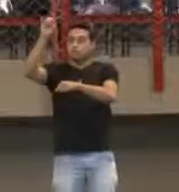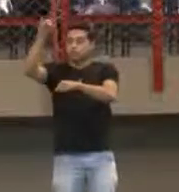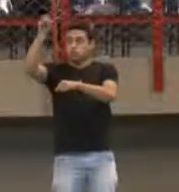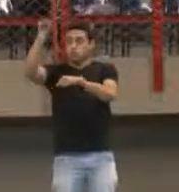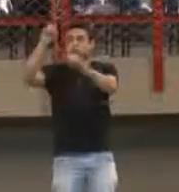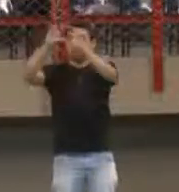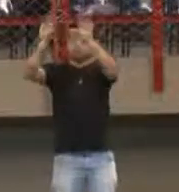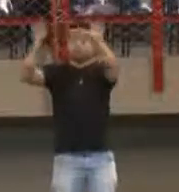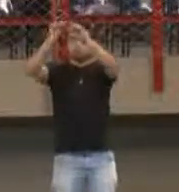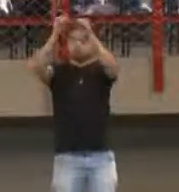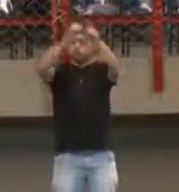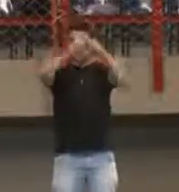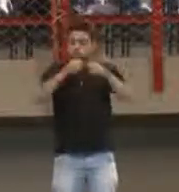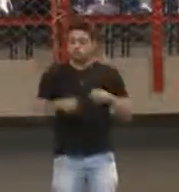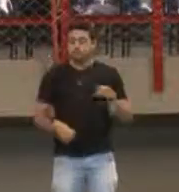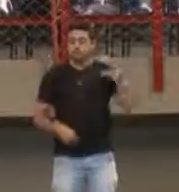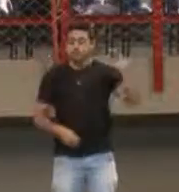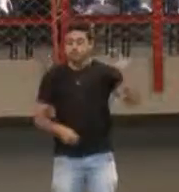C,